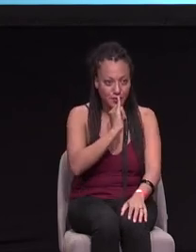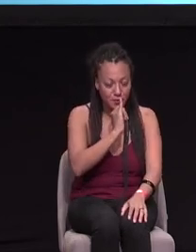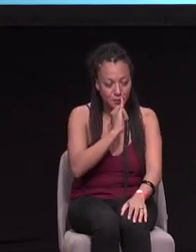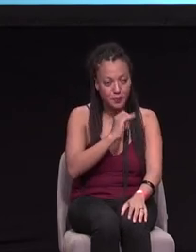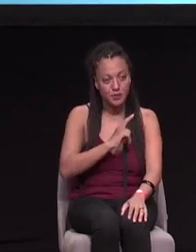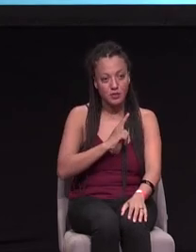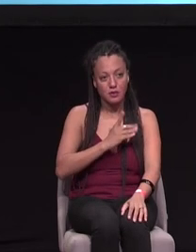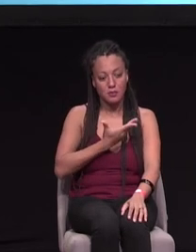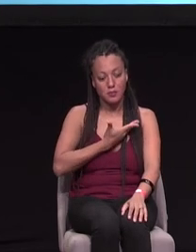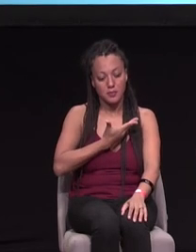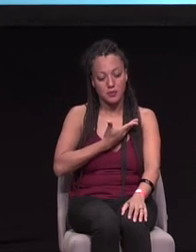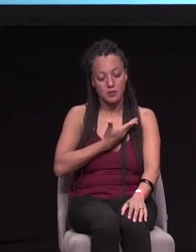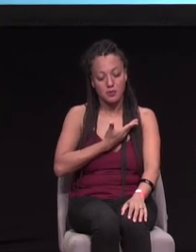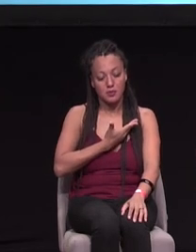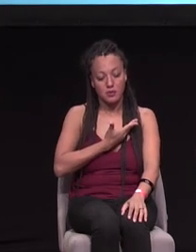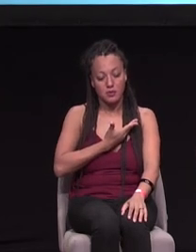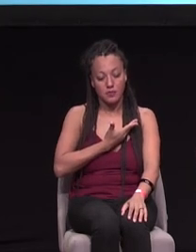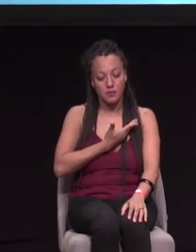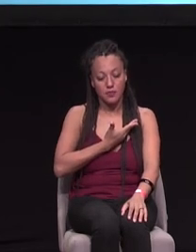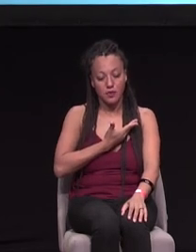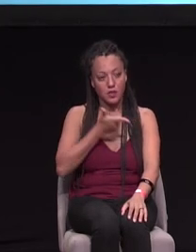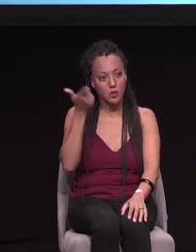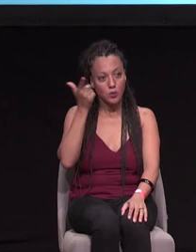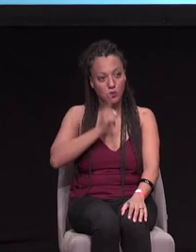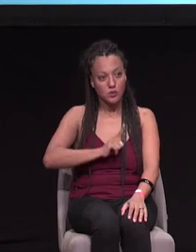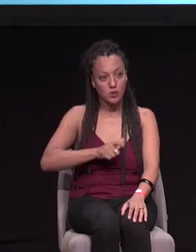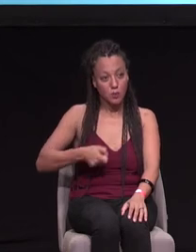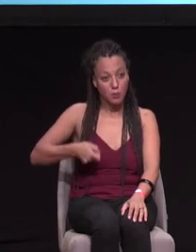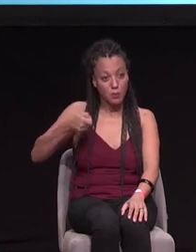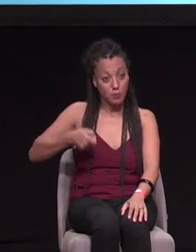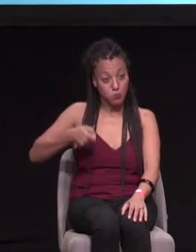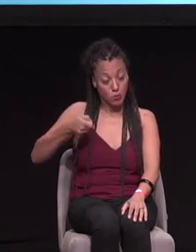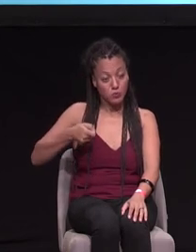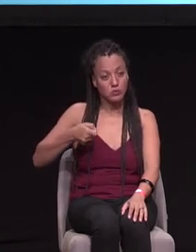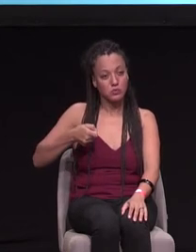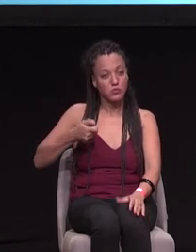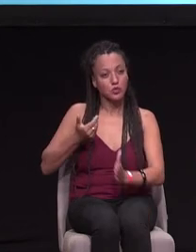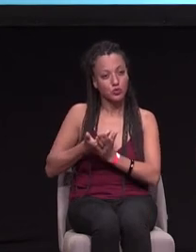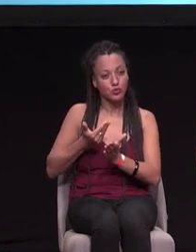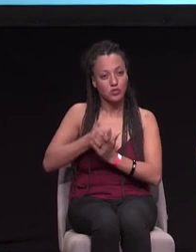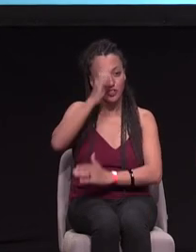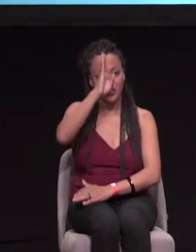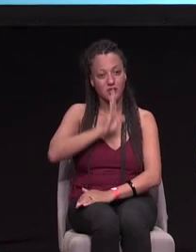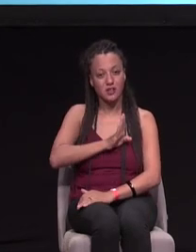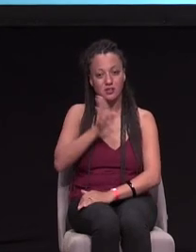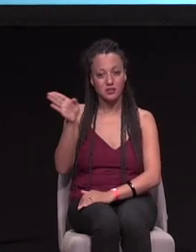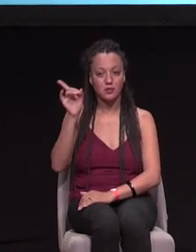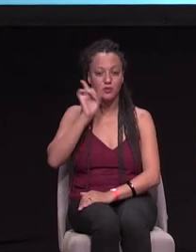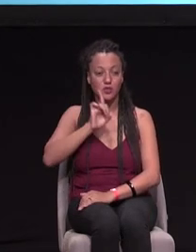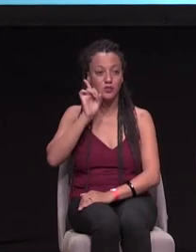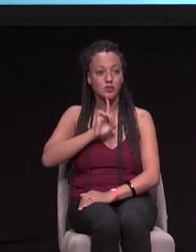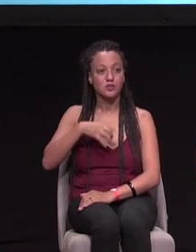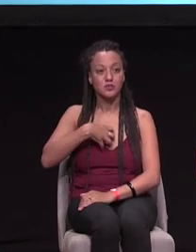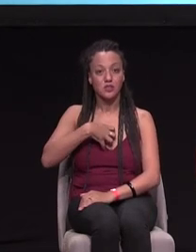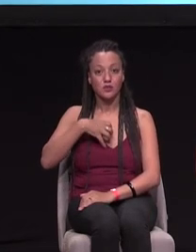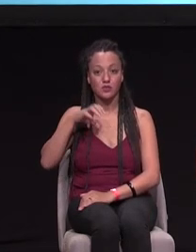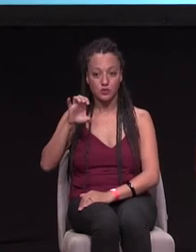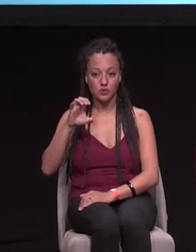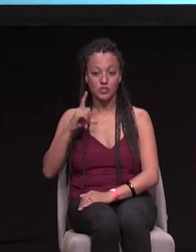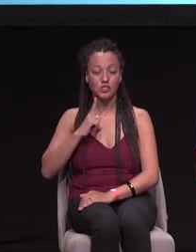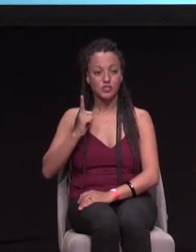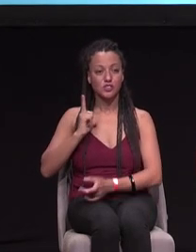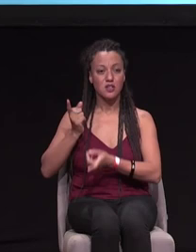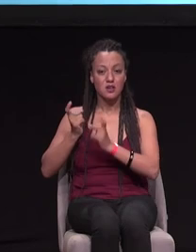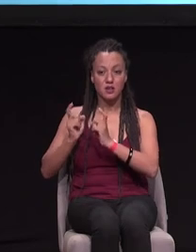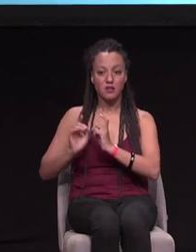recebeu uma uma boa estava nos estados unidos recebeu a bolsa o preço do euro ba em salvador e tinha uma